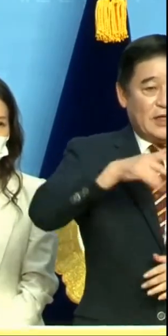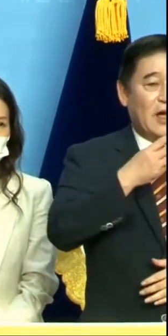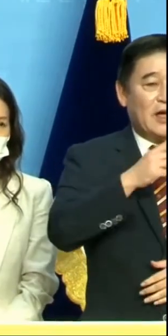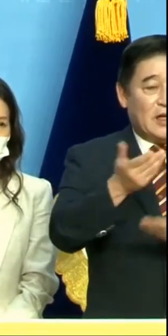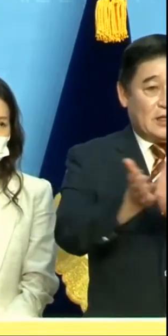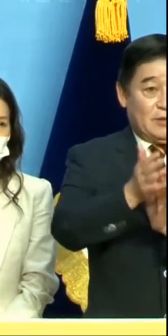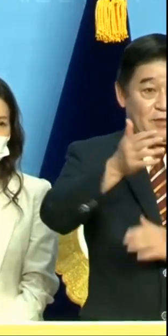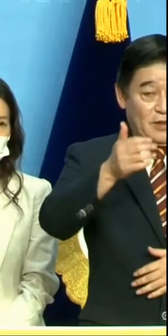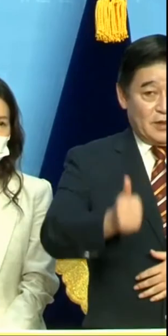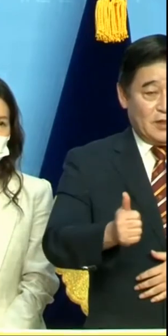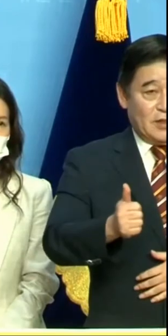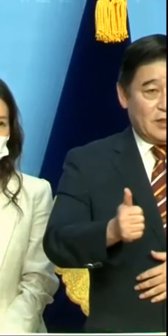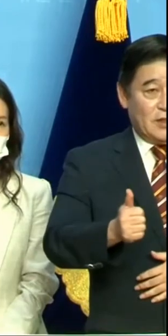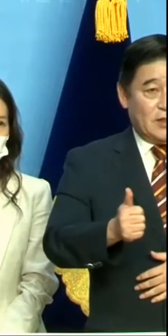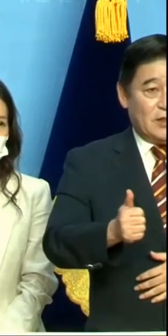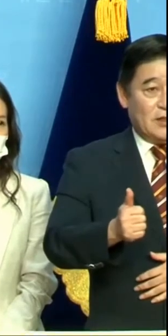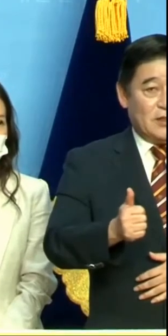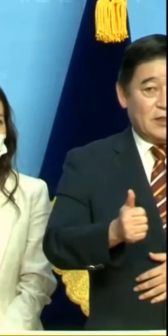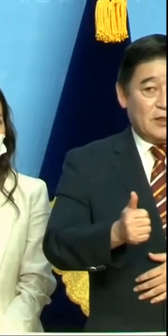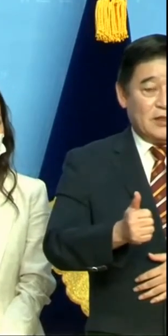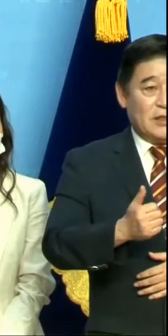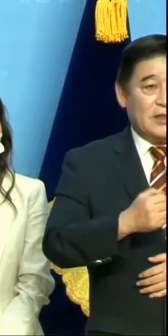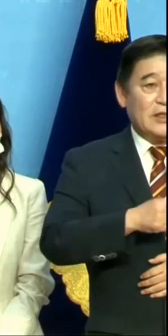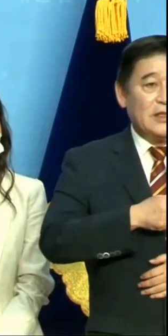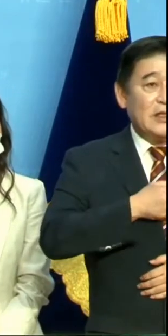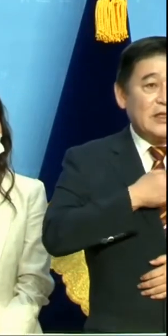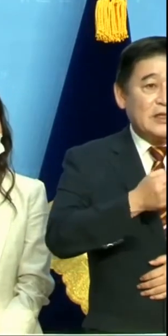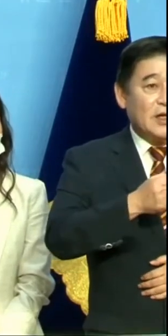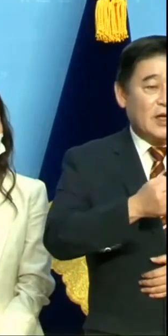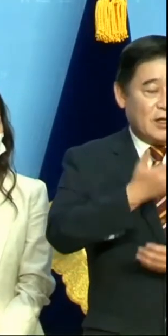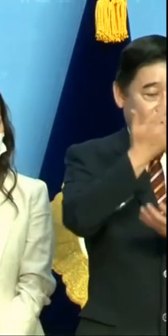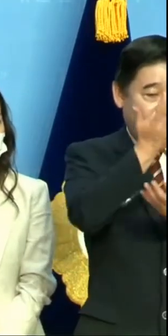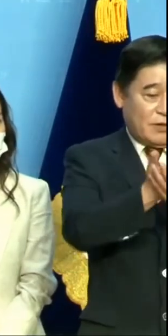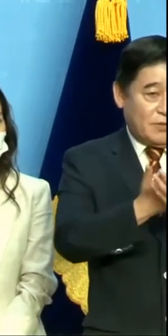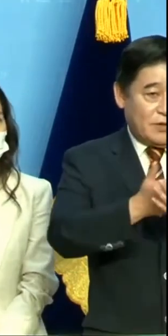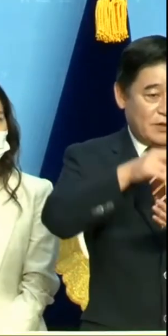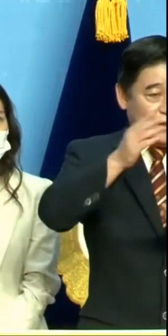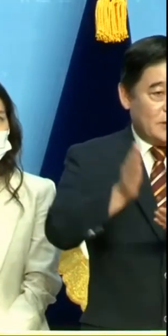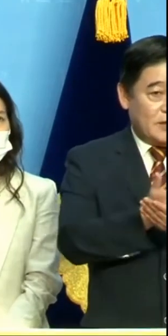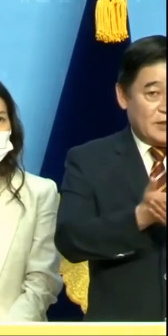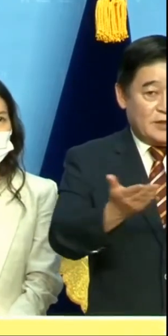침장 님께서 디자인 영문 낭독을 나눠 주식에 씁니다